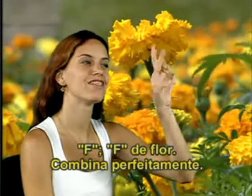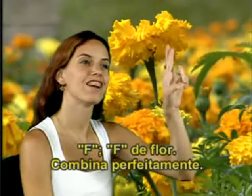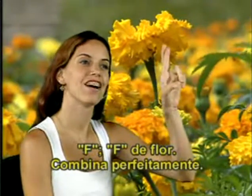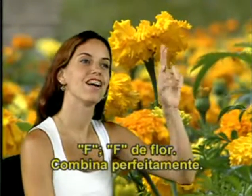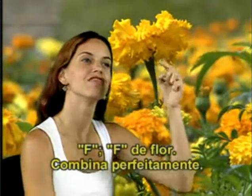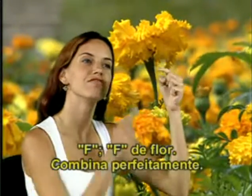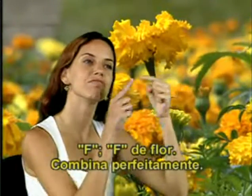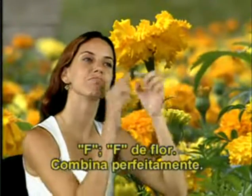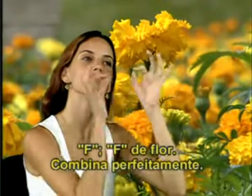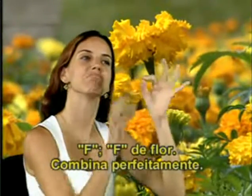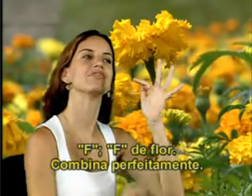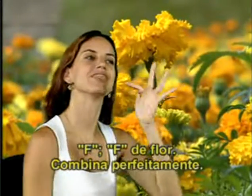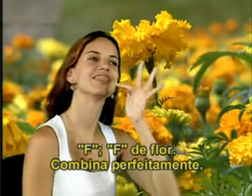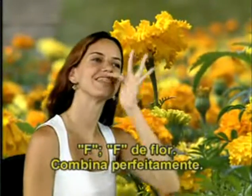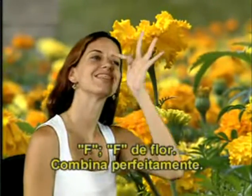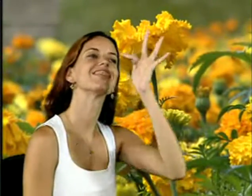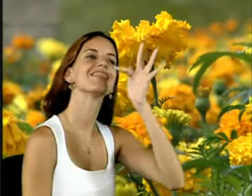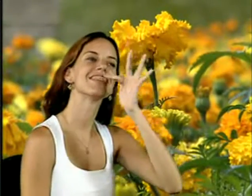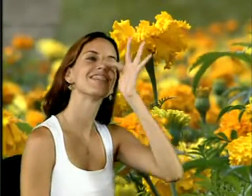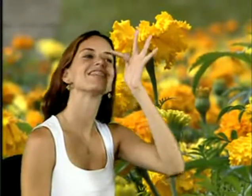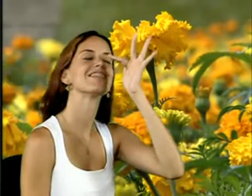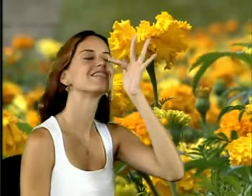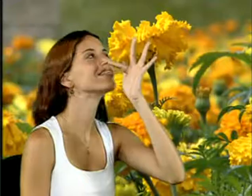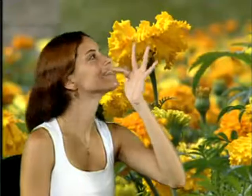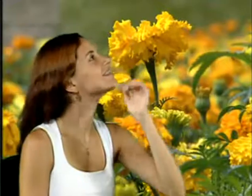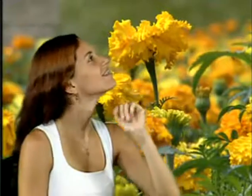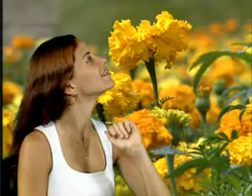flor. Combina perfeitamente.